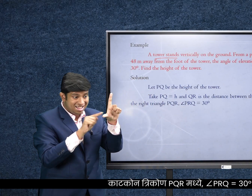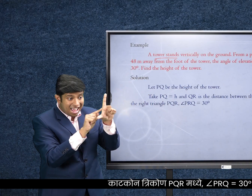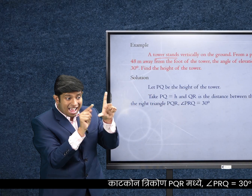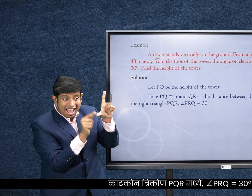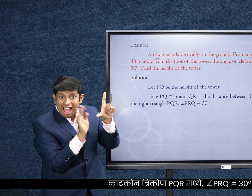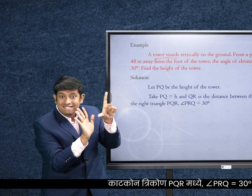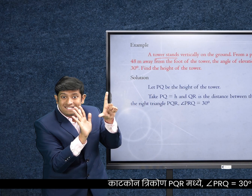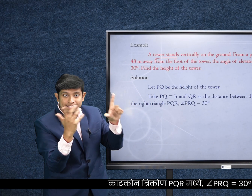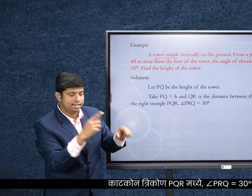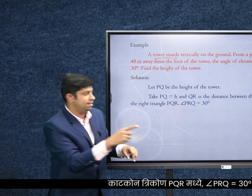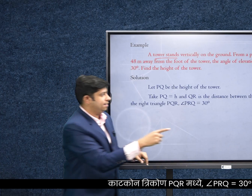अंश.